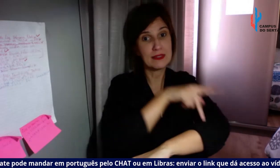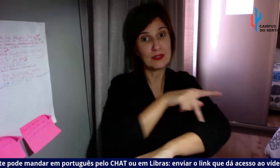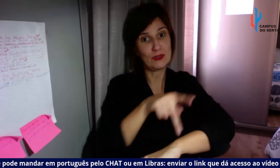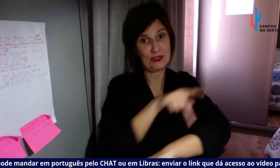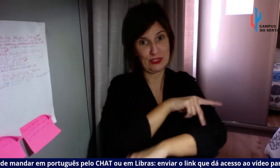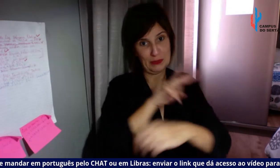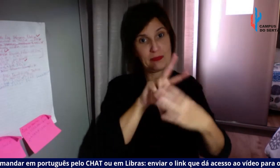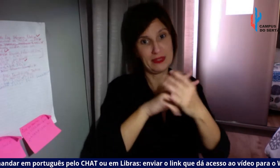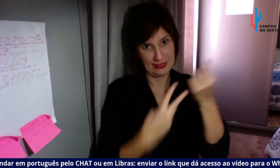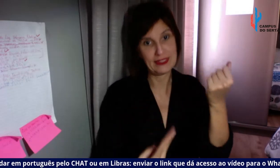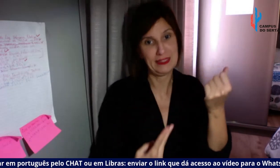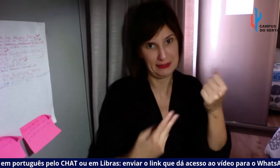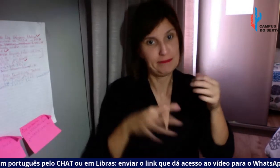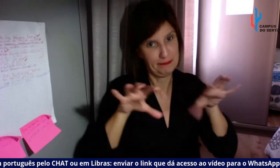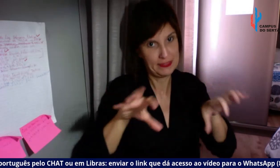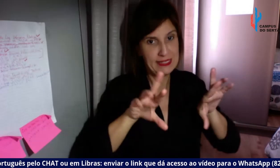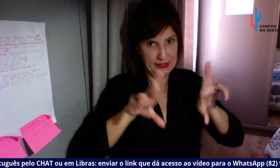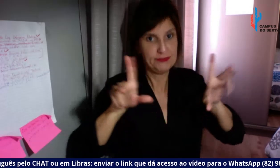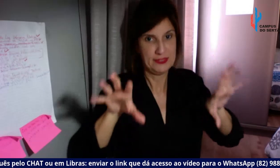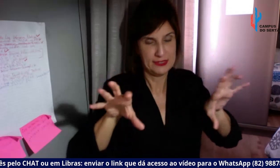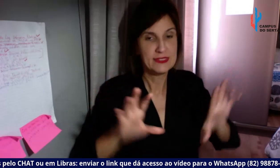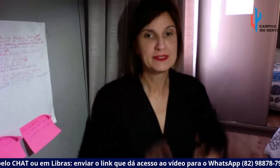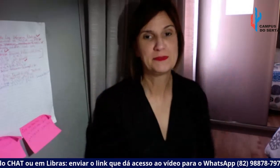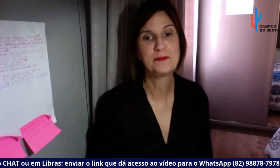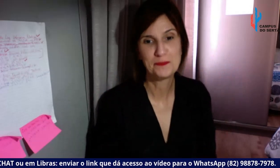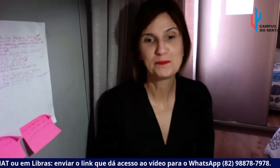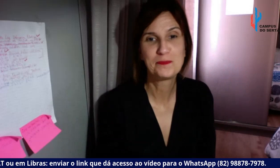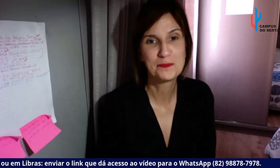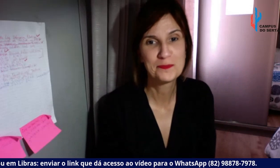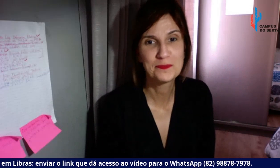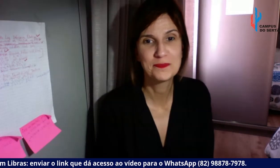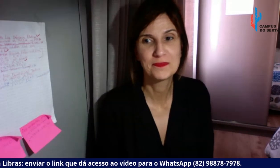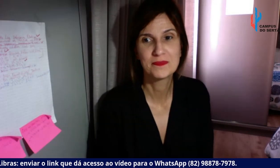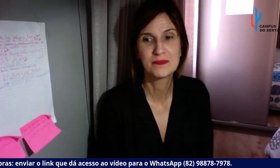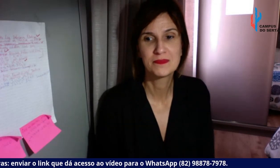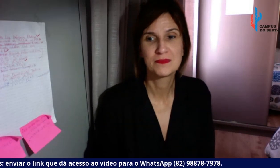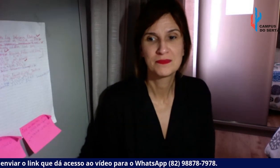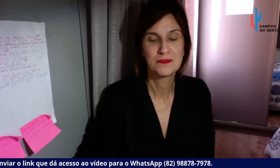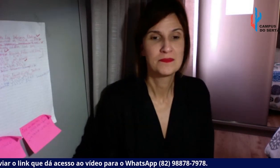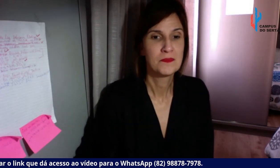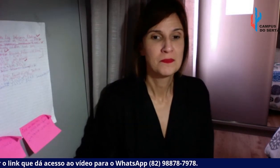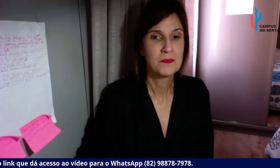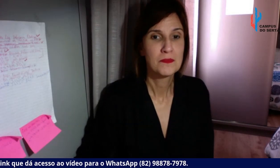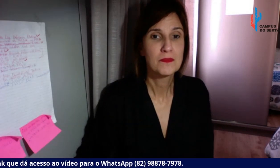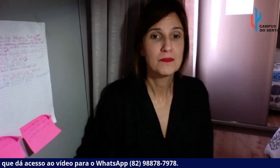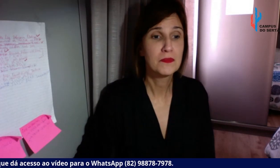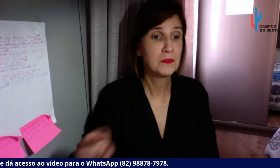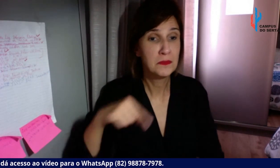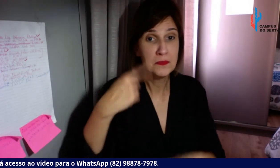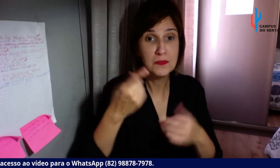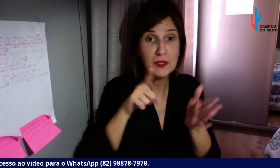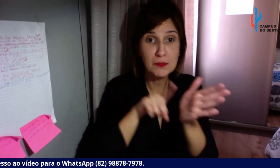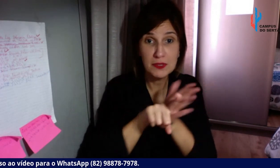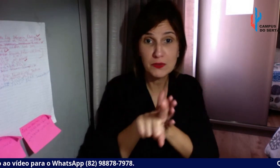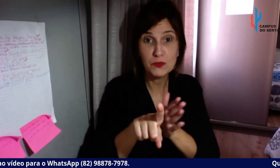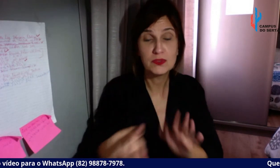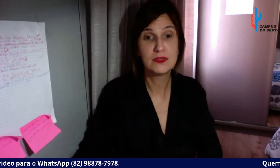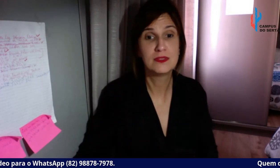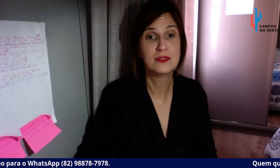de Letras Libras possam atuar ensinando. E é importante ressaltar que para o ensino com as crianças